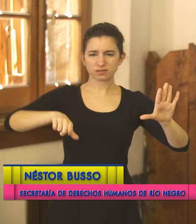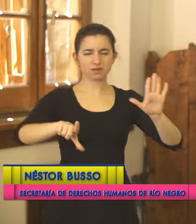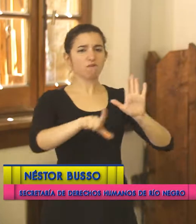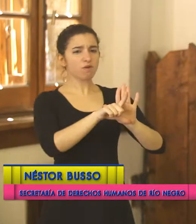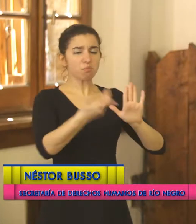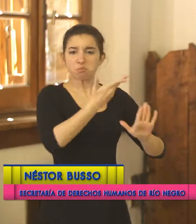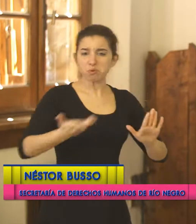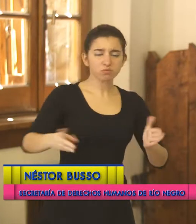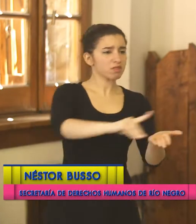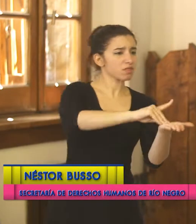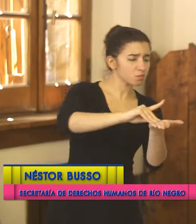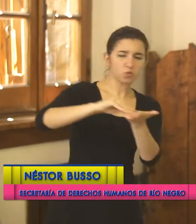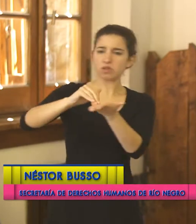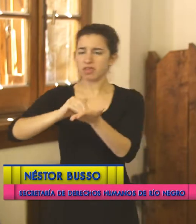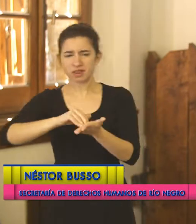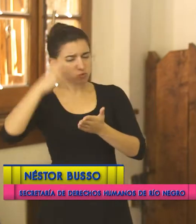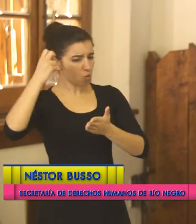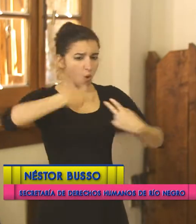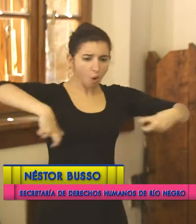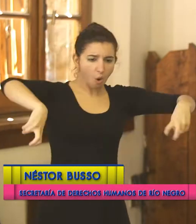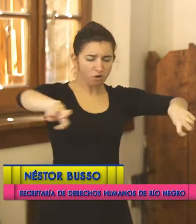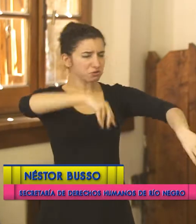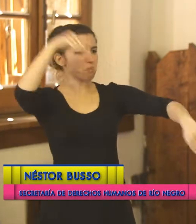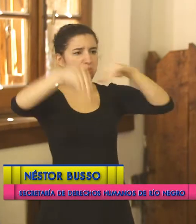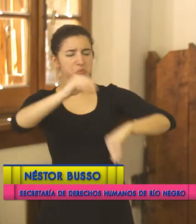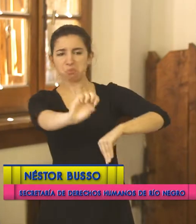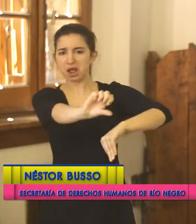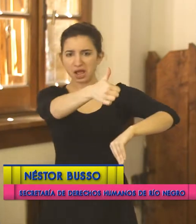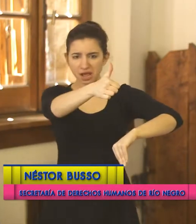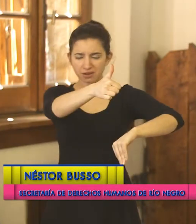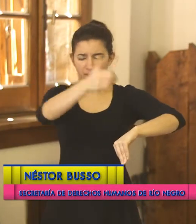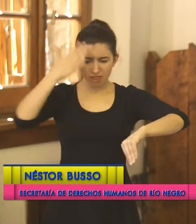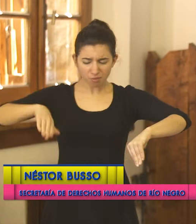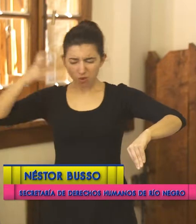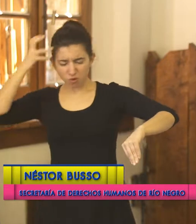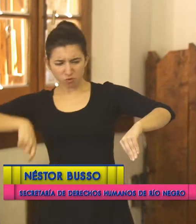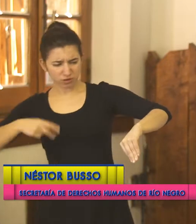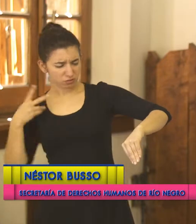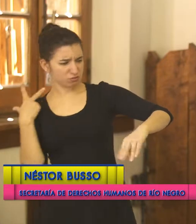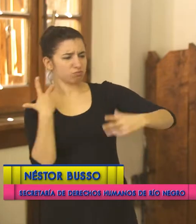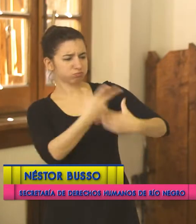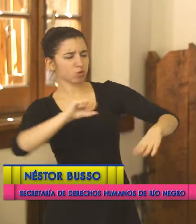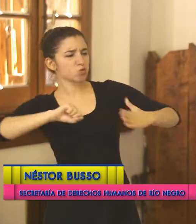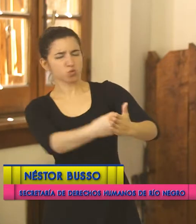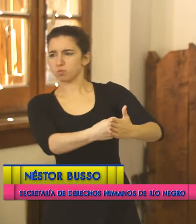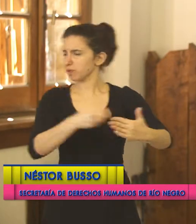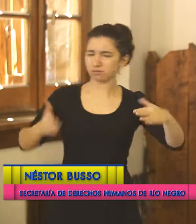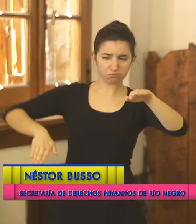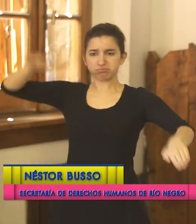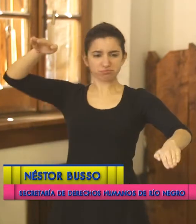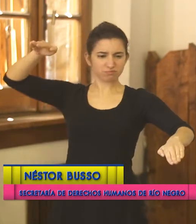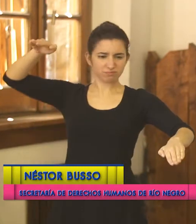votada por amplia mayoría en el congreso de la nación durante cuatro años y